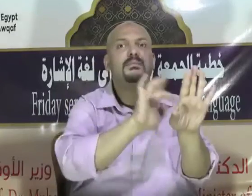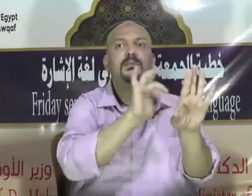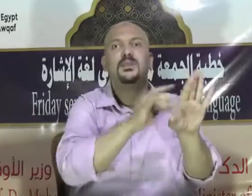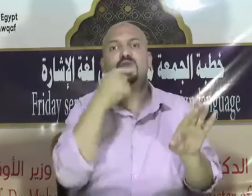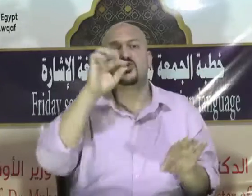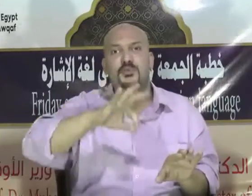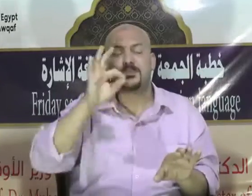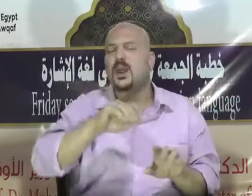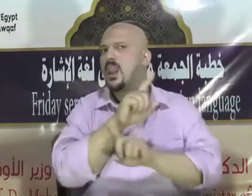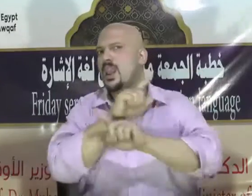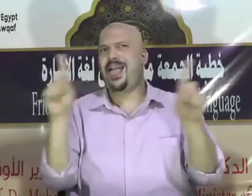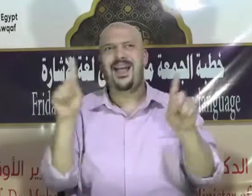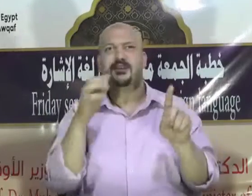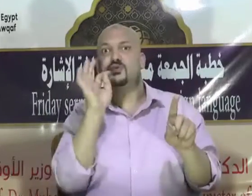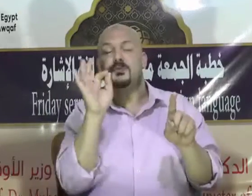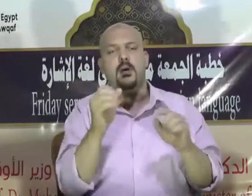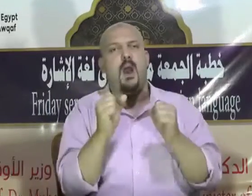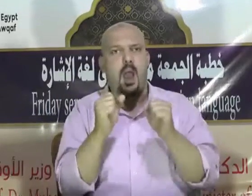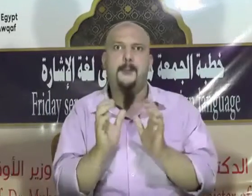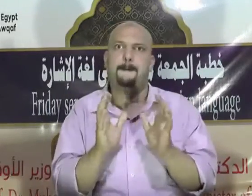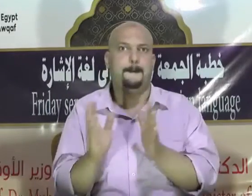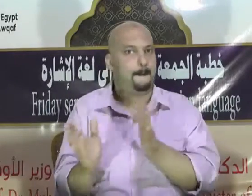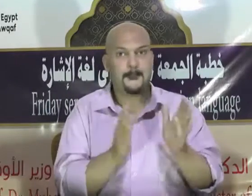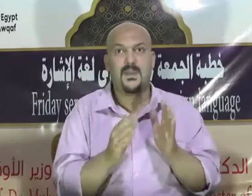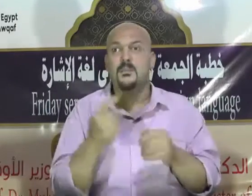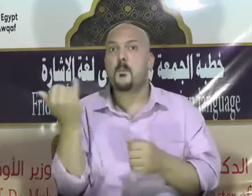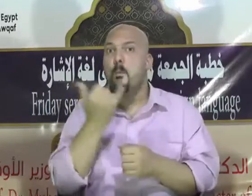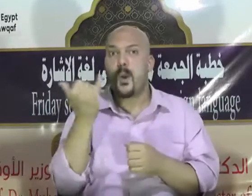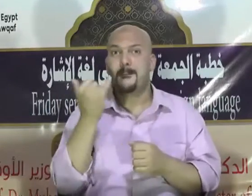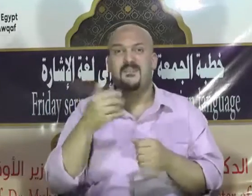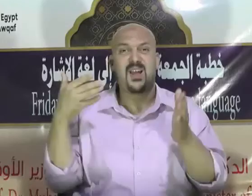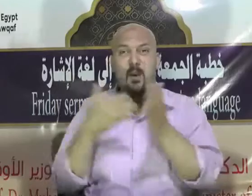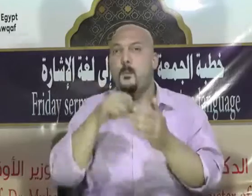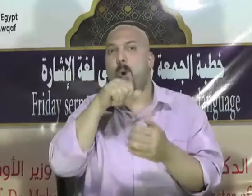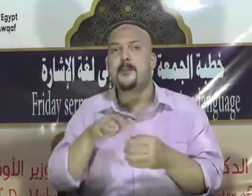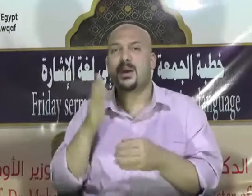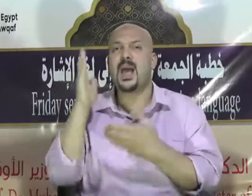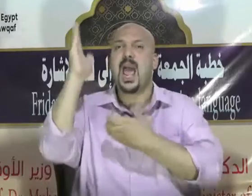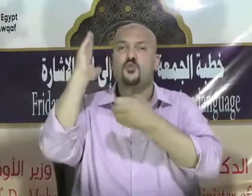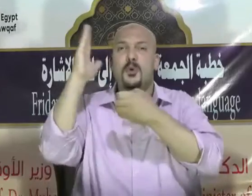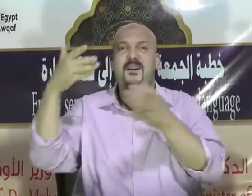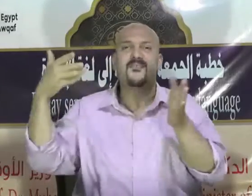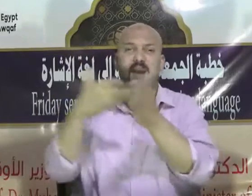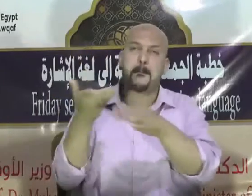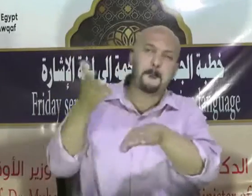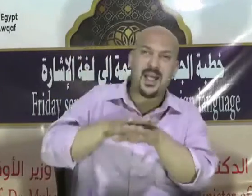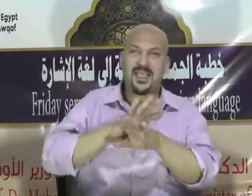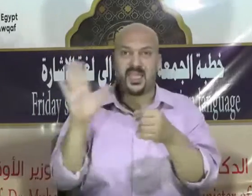أهم الدروس التي حوتها خطبة حجة الوداع إقرار مبدأ المساواة بين الناس جميعا،